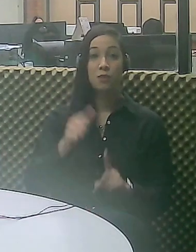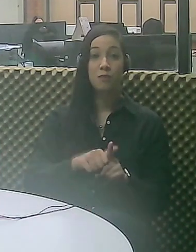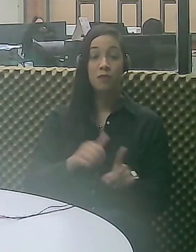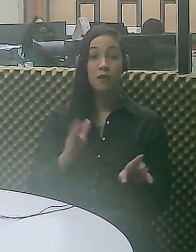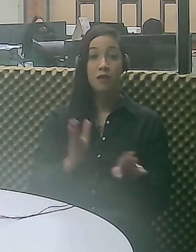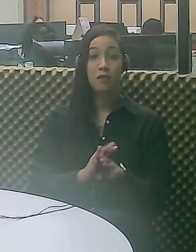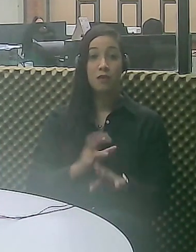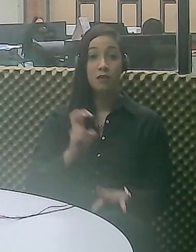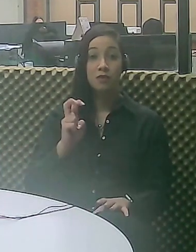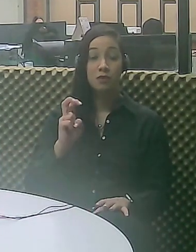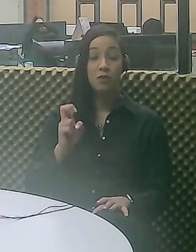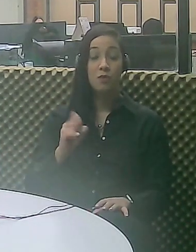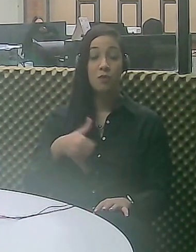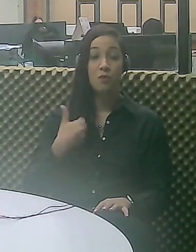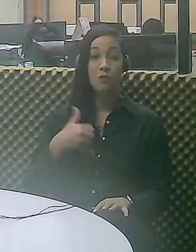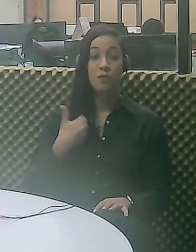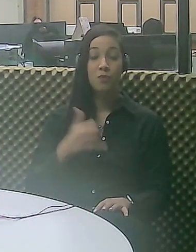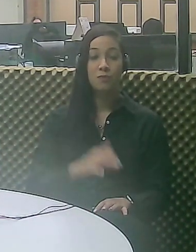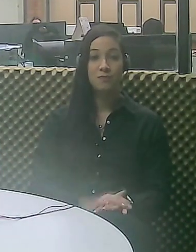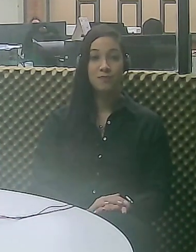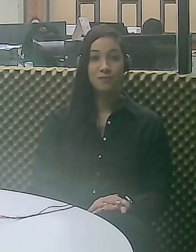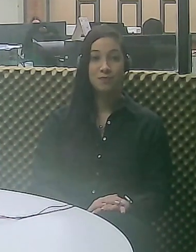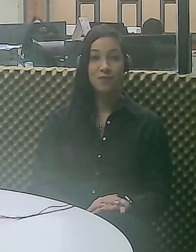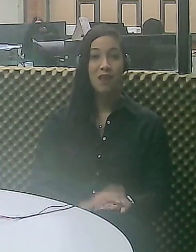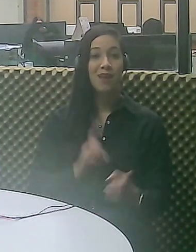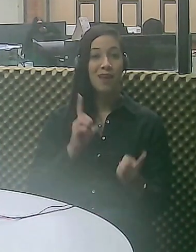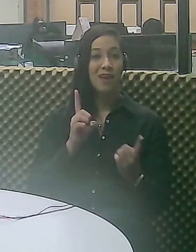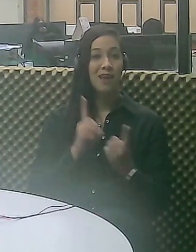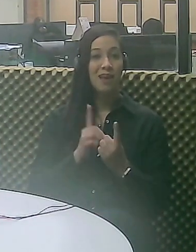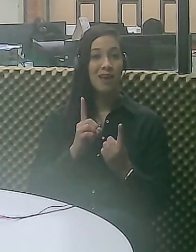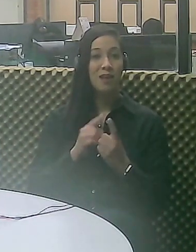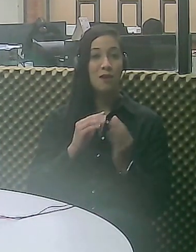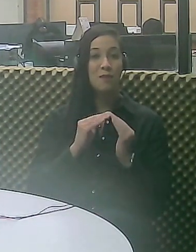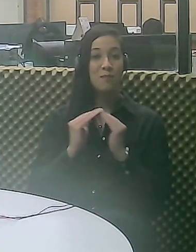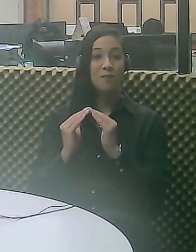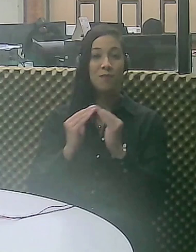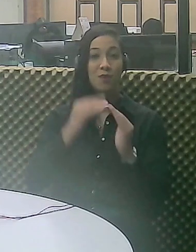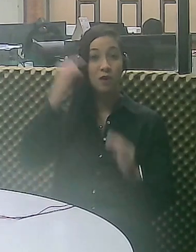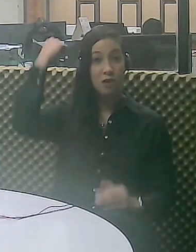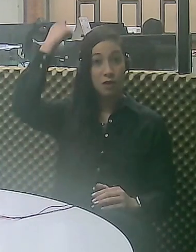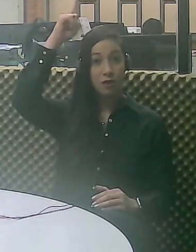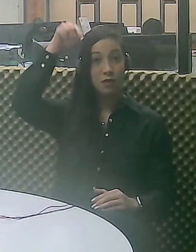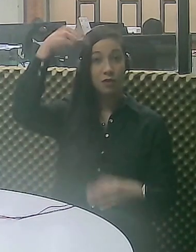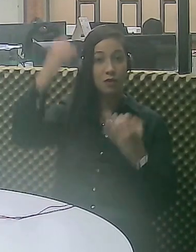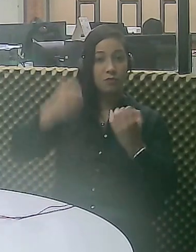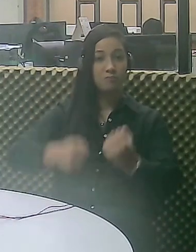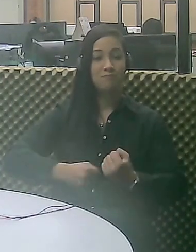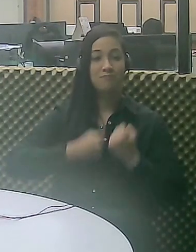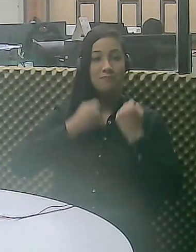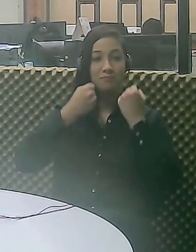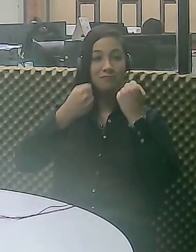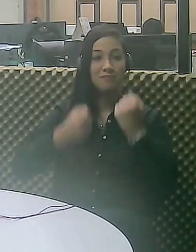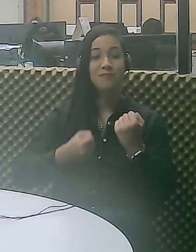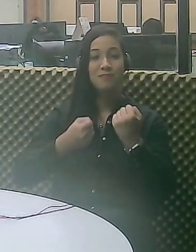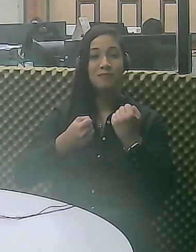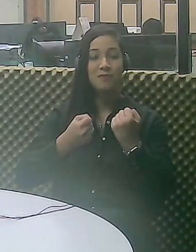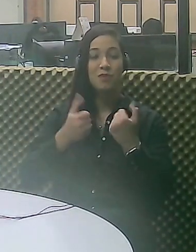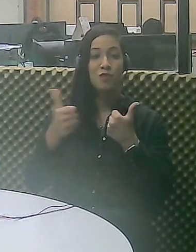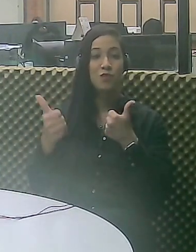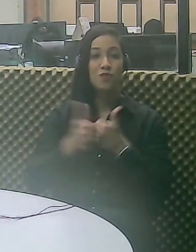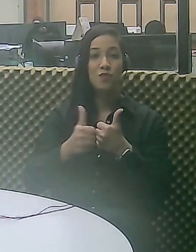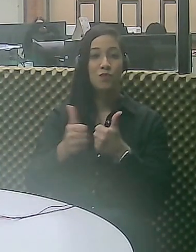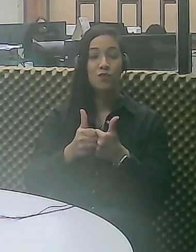5 anos de idade, que vão atender ali o bairro São Jorge, já próximo,